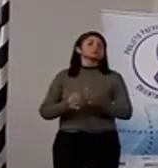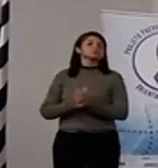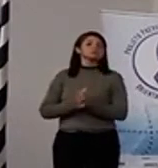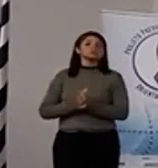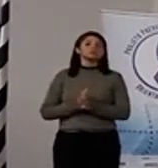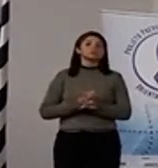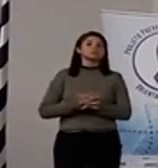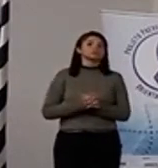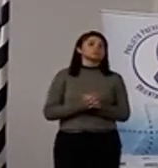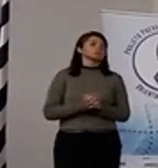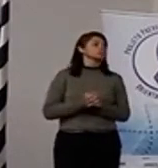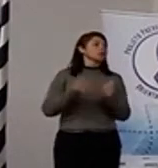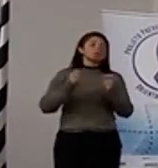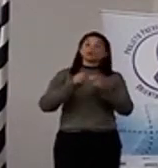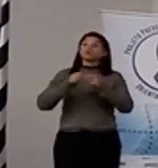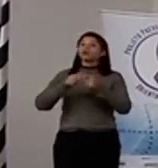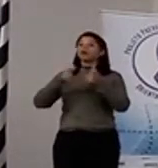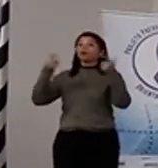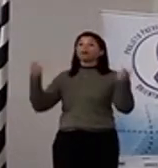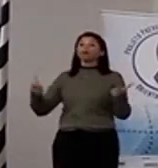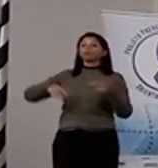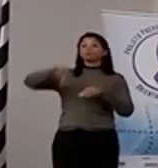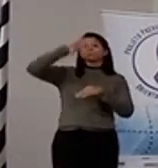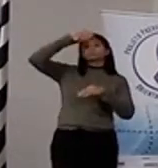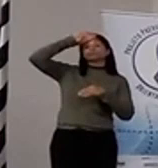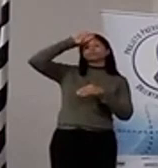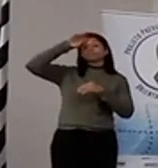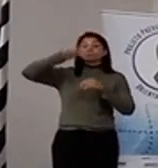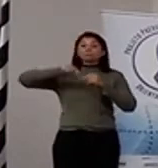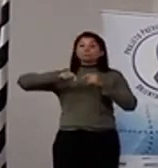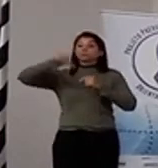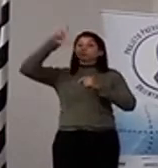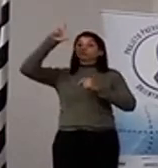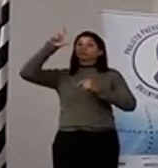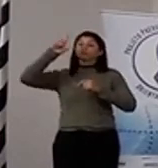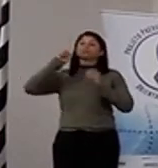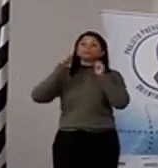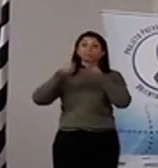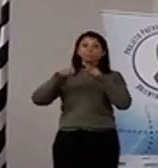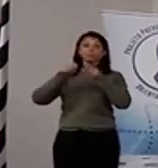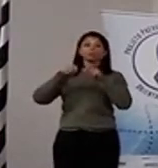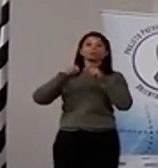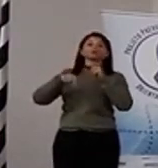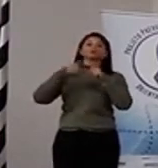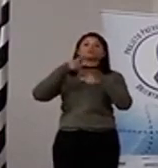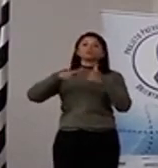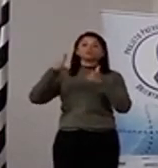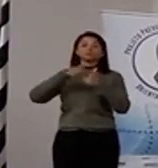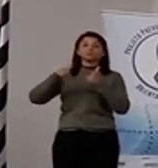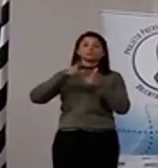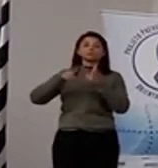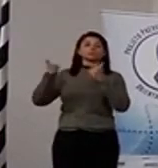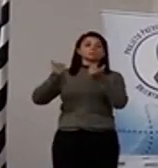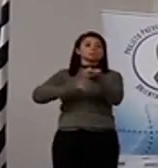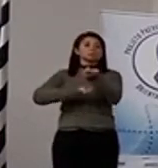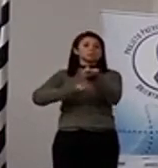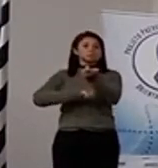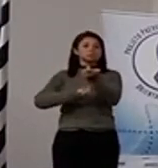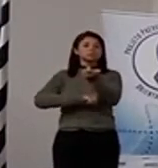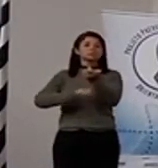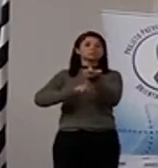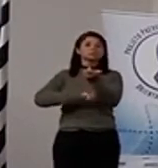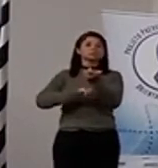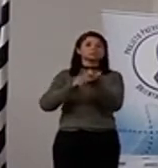Por exemplo, às vezes aumento de temperaturas súbitos no primeiro trimestre pode levar à disrupção de alguns vasos sanguíneos. Por isso até o pessoal brinca, né? Mas em